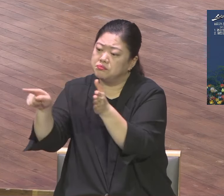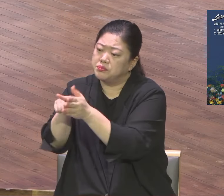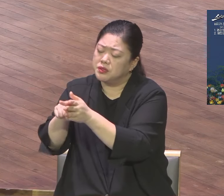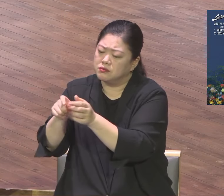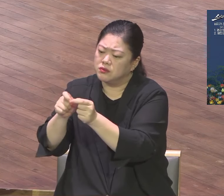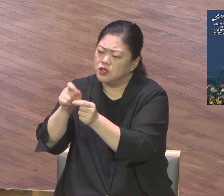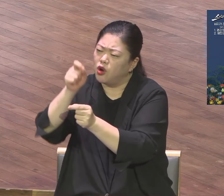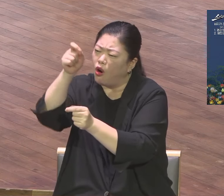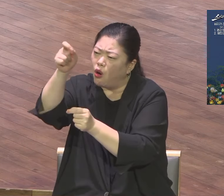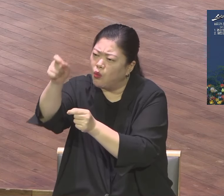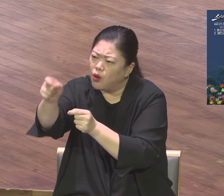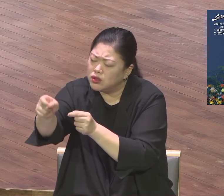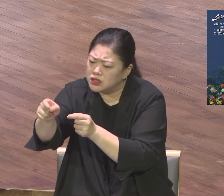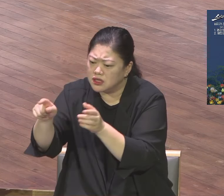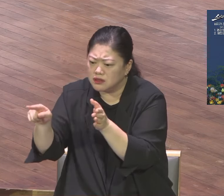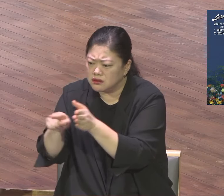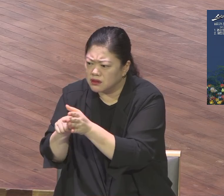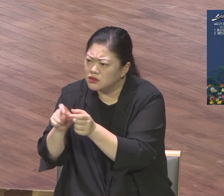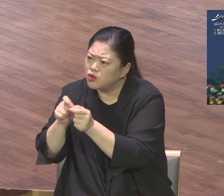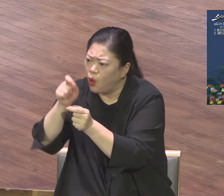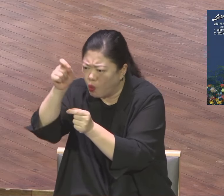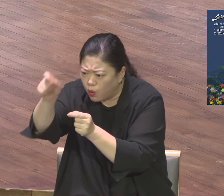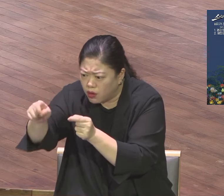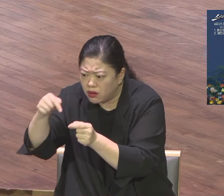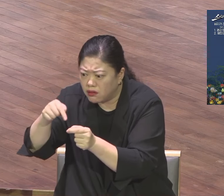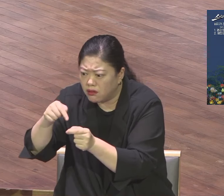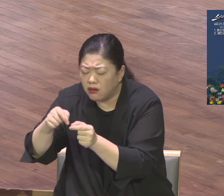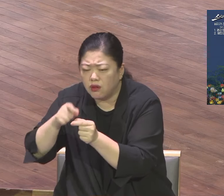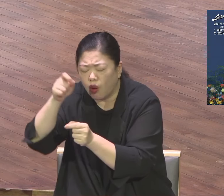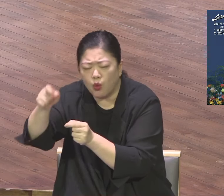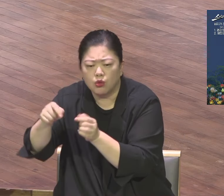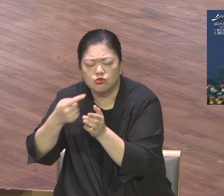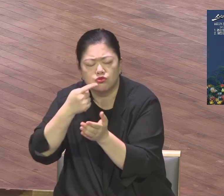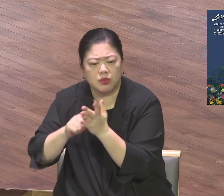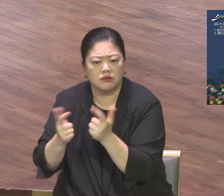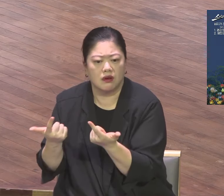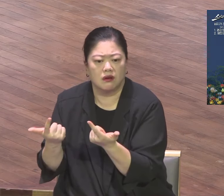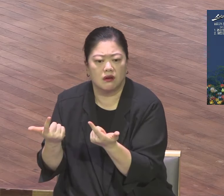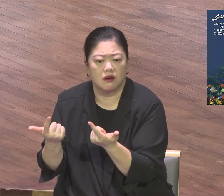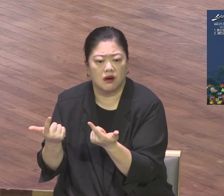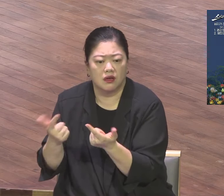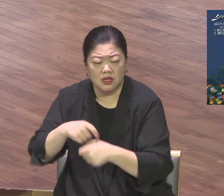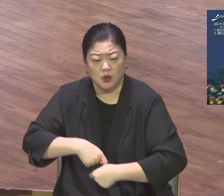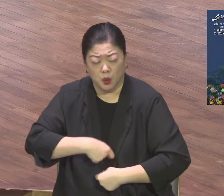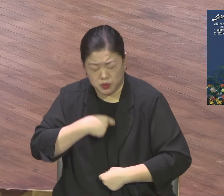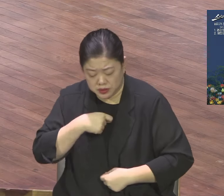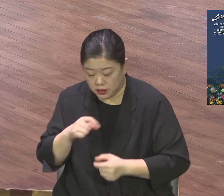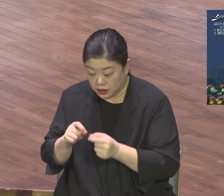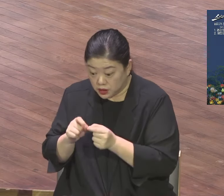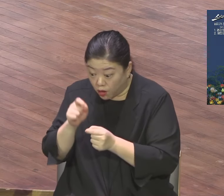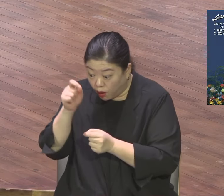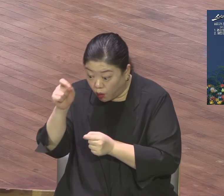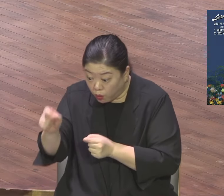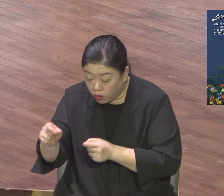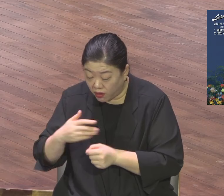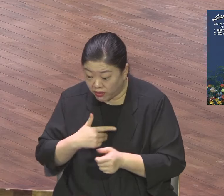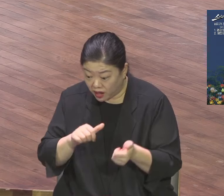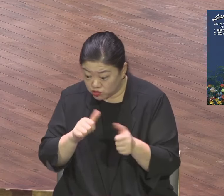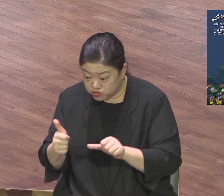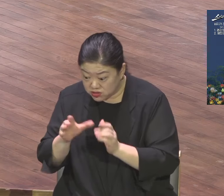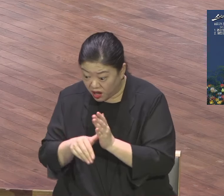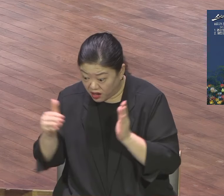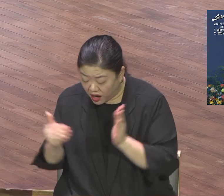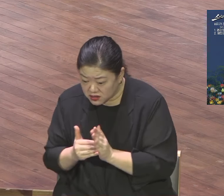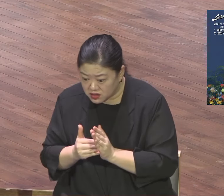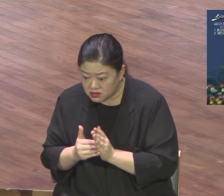영원히 신뢰하라. 쉬운 말이 아니죠. 영원히 신뢰하라. 시간적 개념을 초과해서 믿음을 끝까지